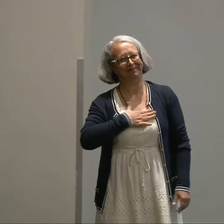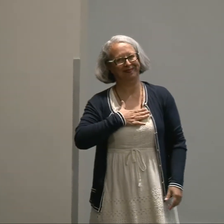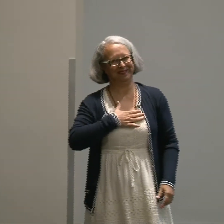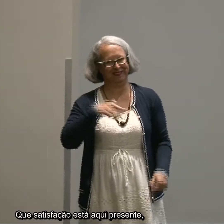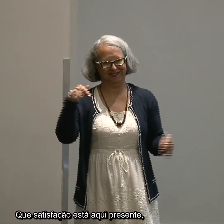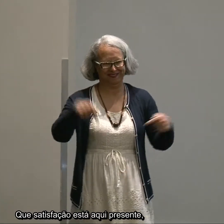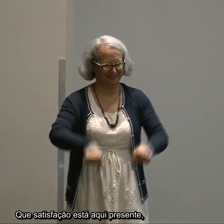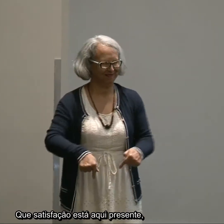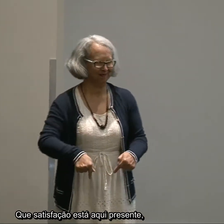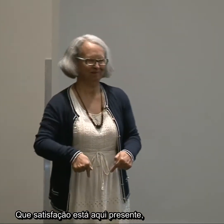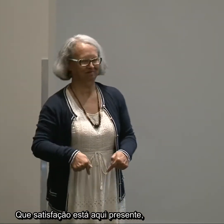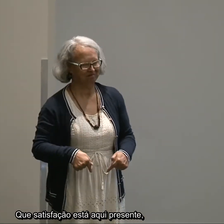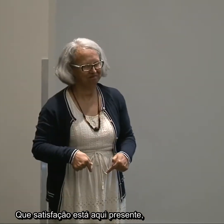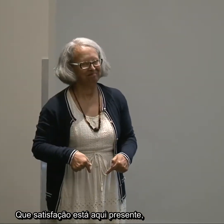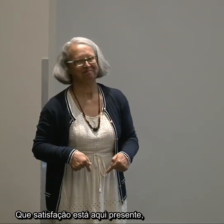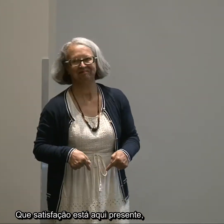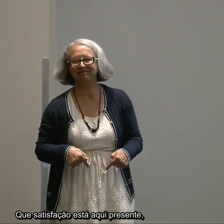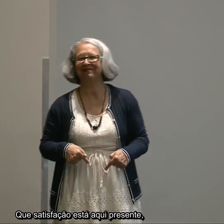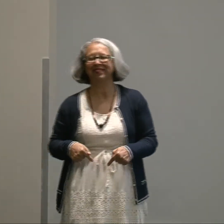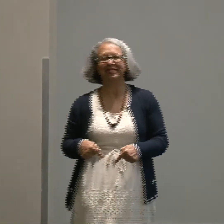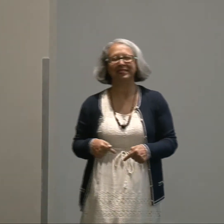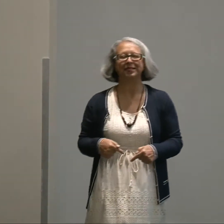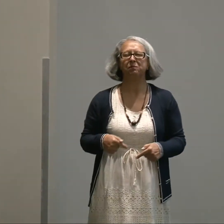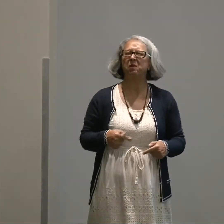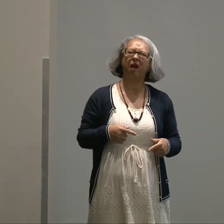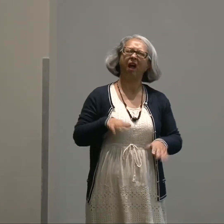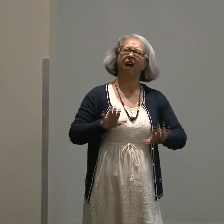Que satisfação estar aqui presente.